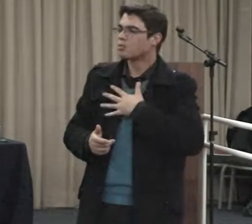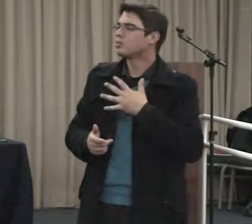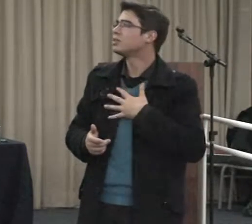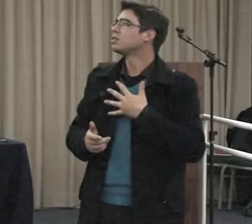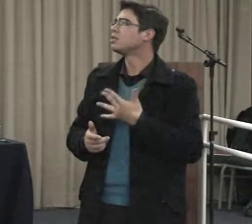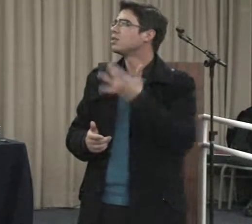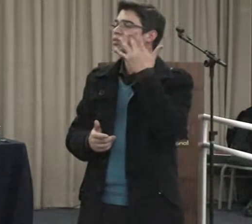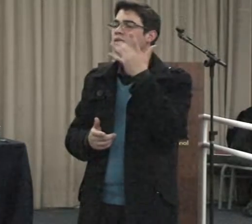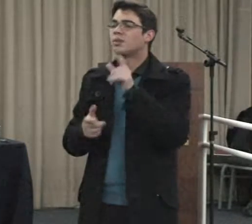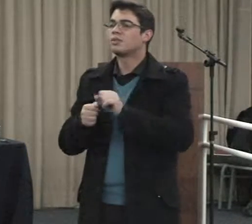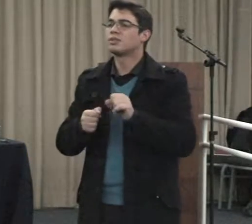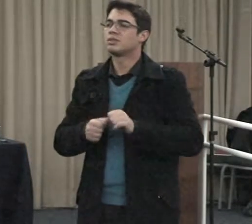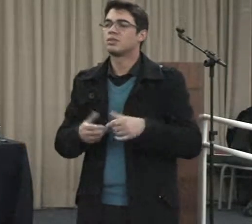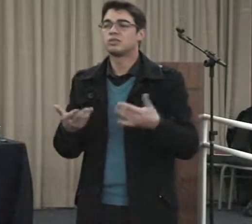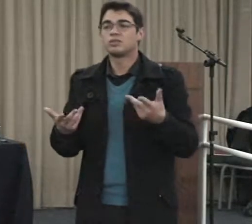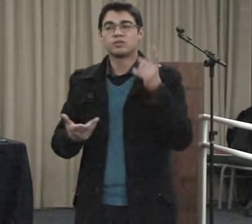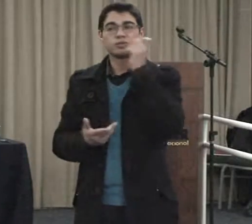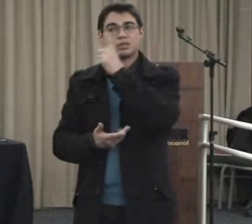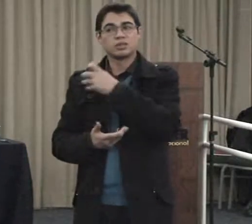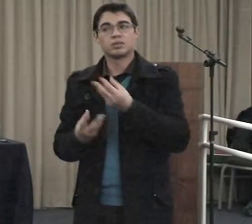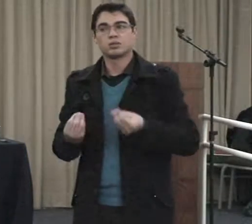respeito.